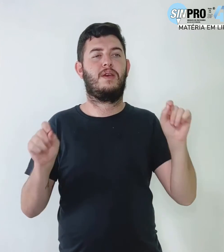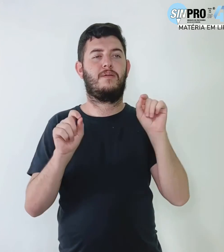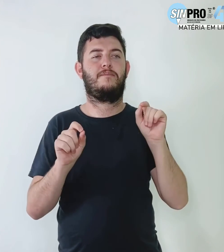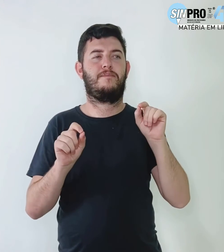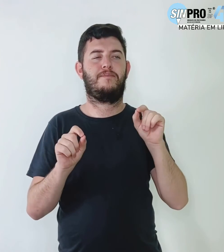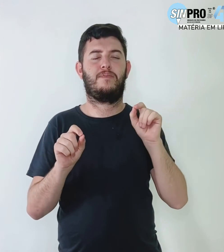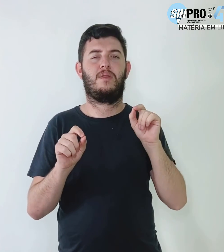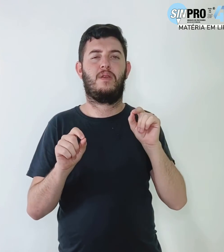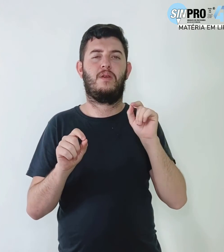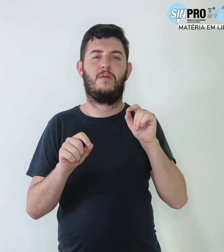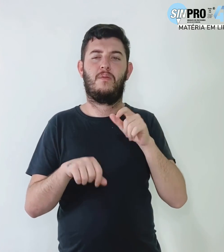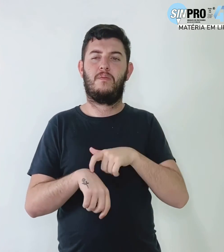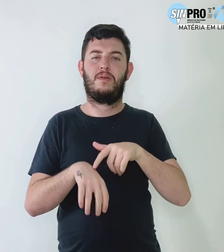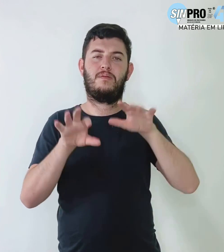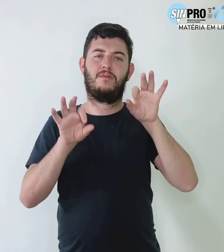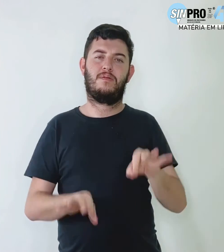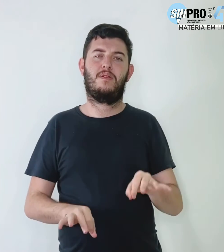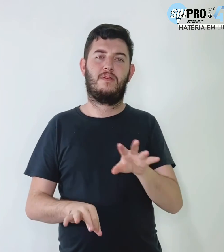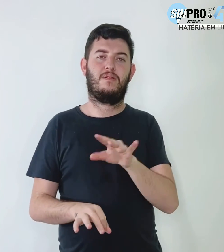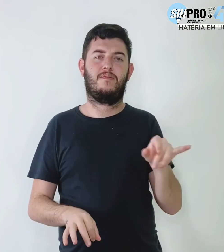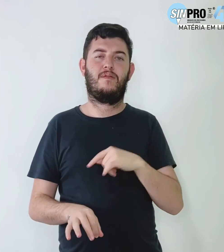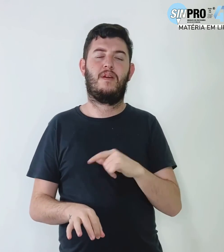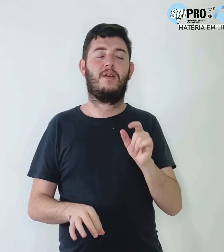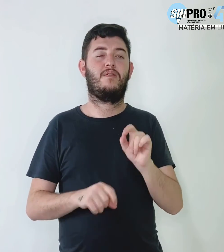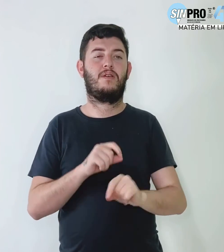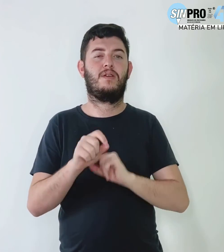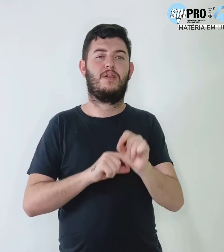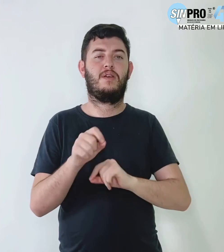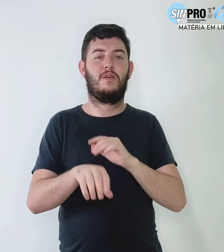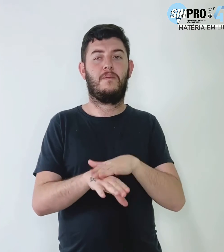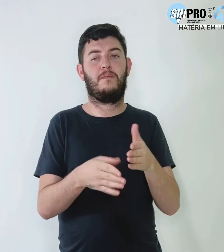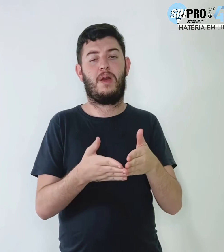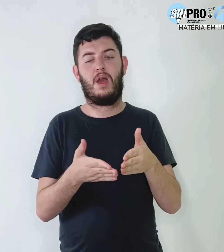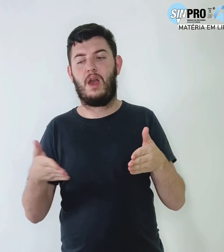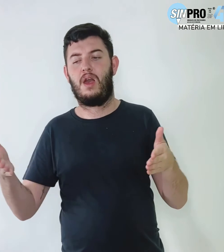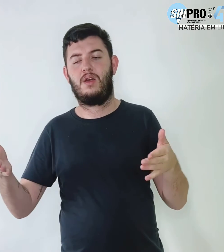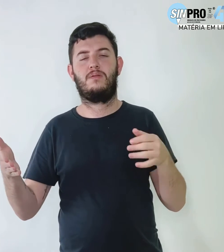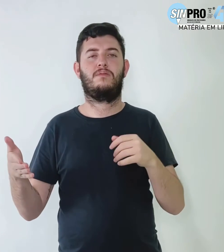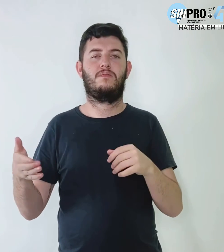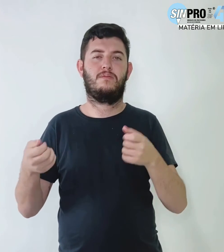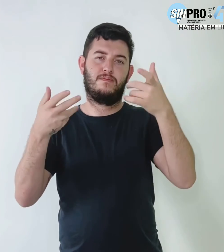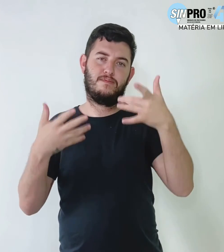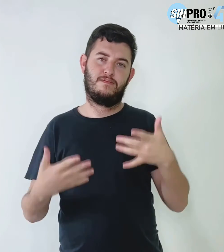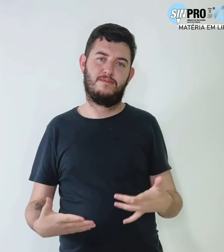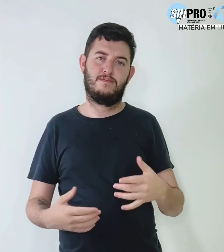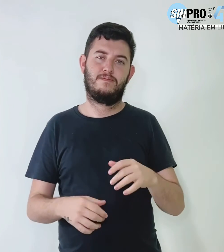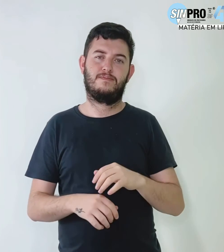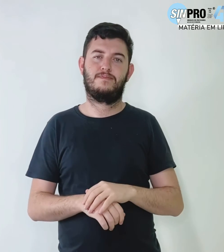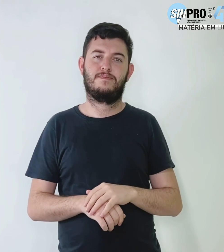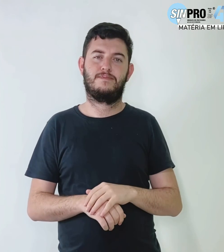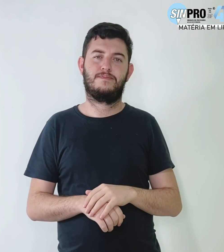esse nível em um ponto que seja adequado e sustentável ao longo prazo, afirma.